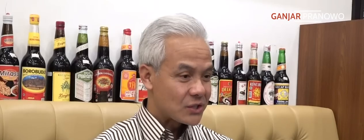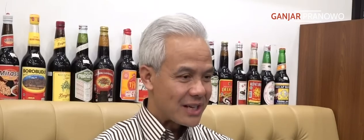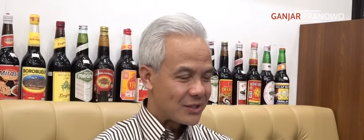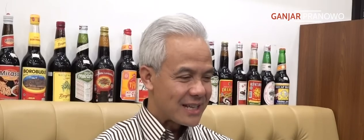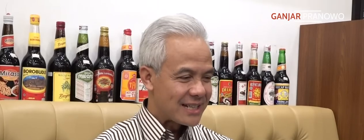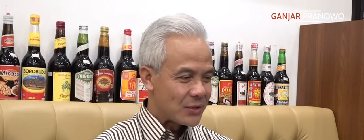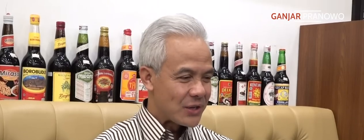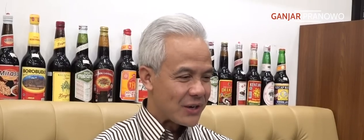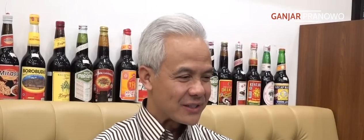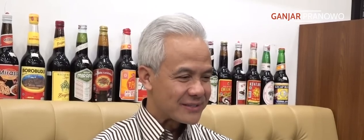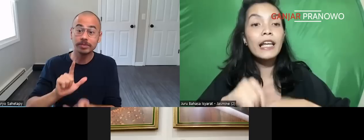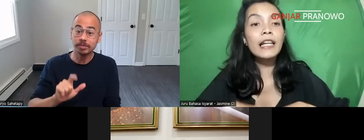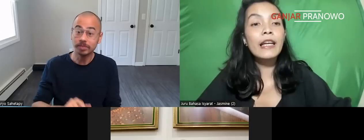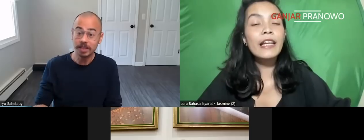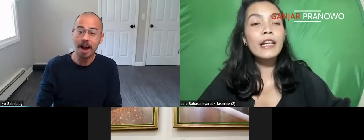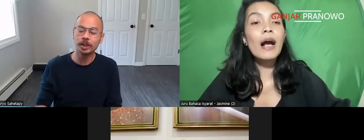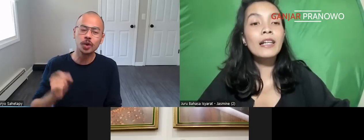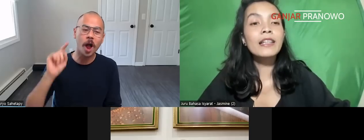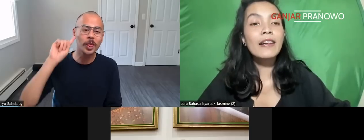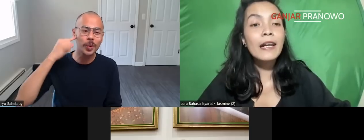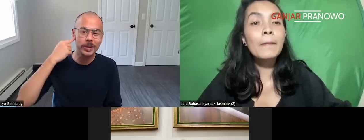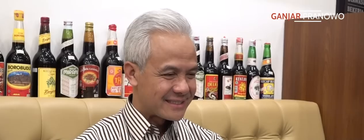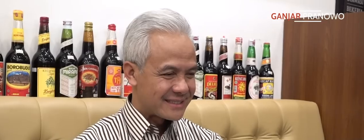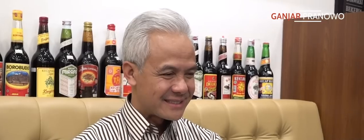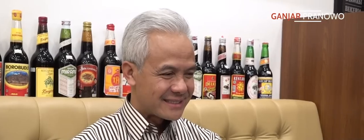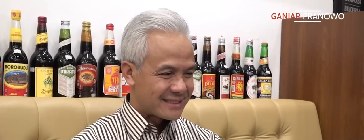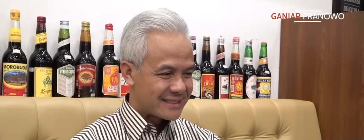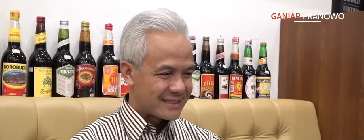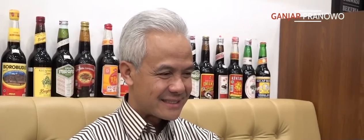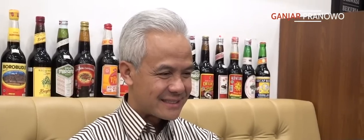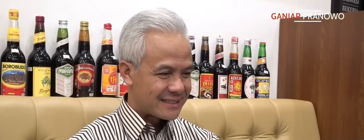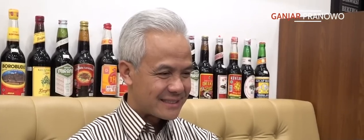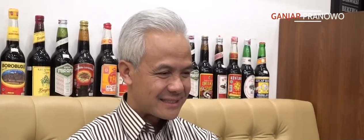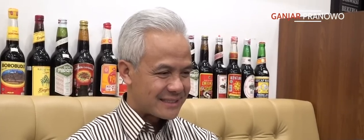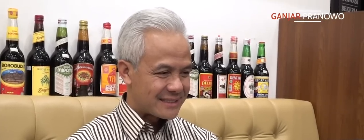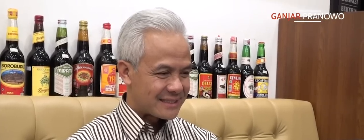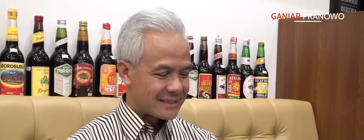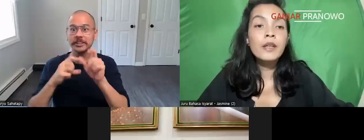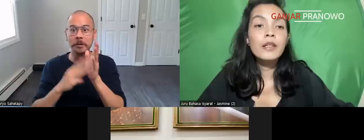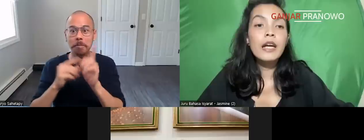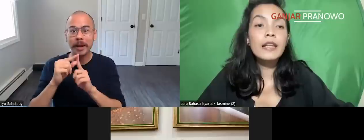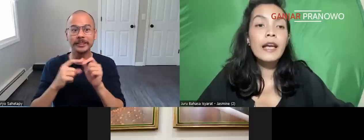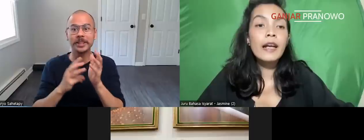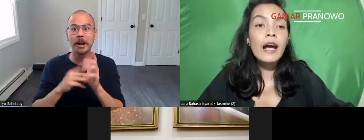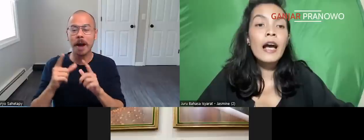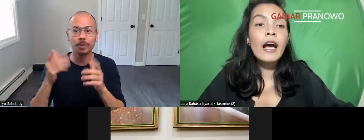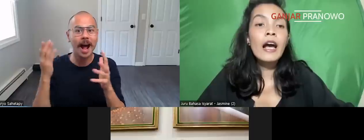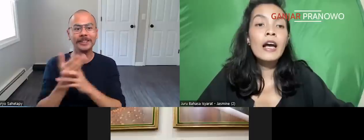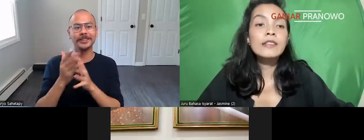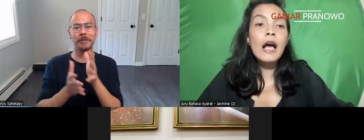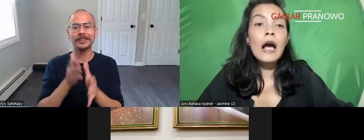Oh sekolah tulinya di New York Ir iri banget karena mereka semua lancar berbahasa isyarat dari